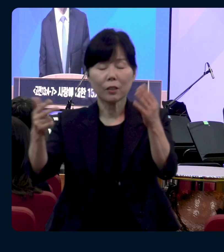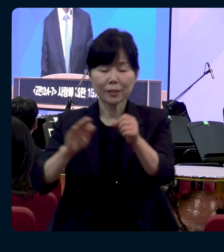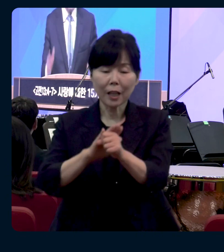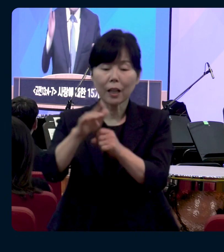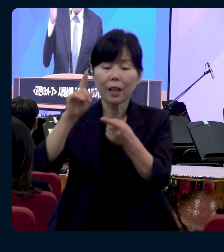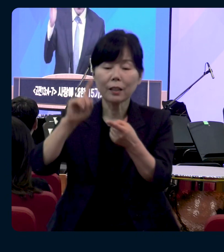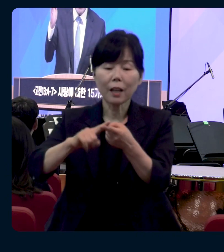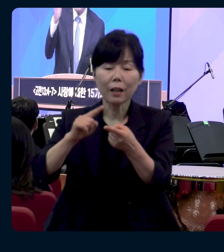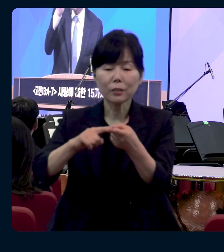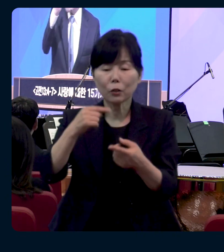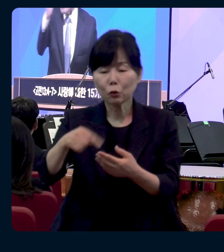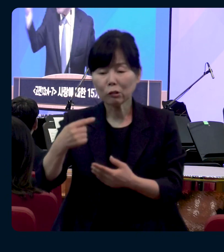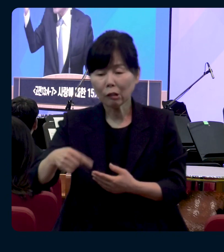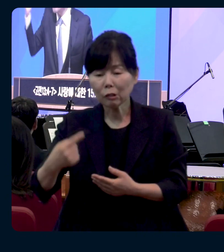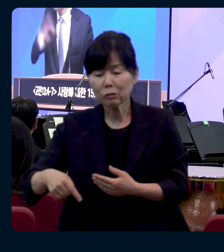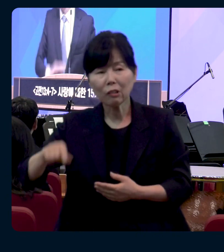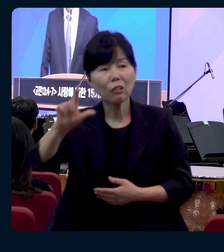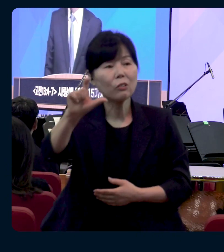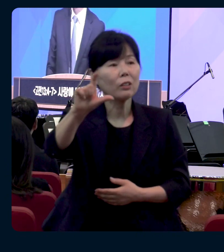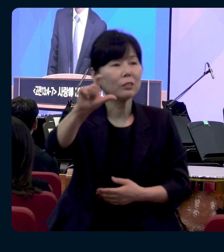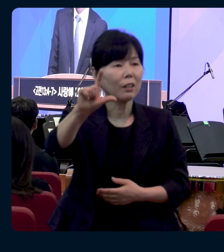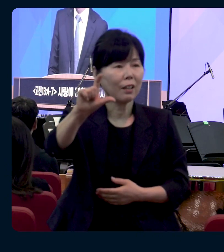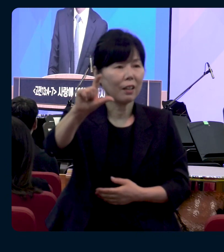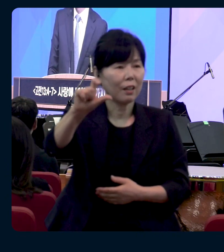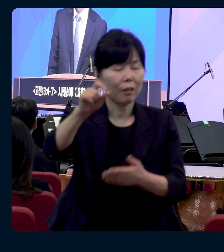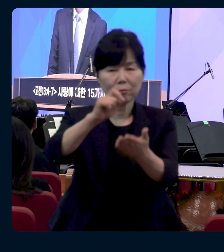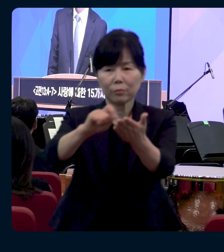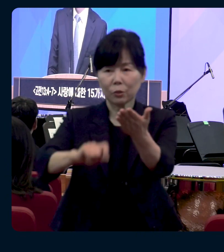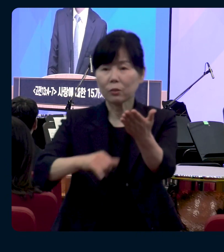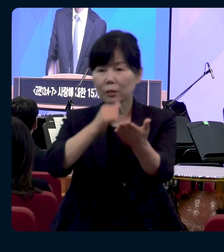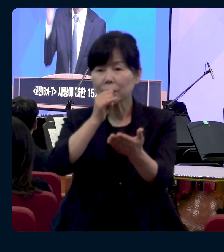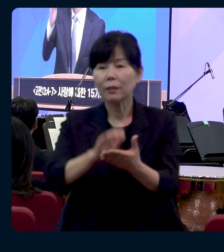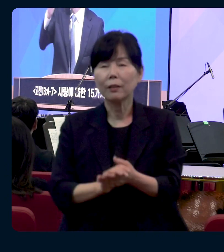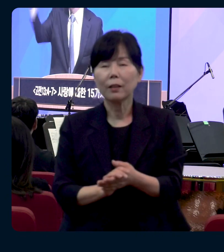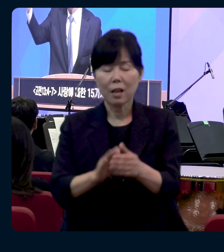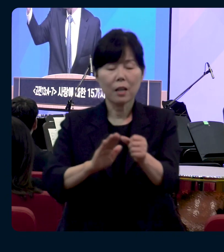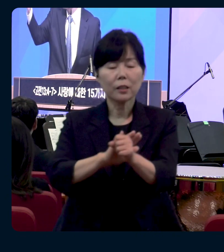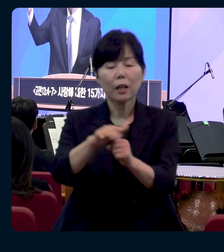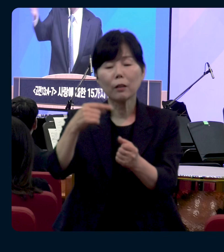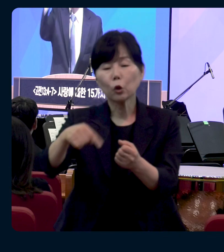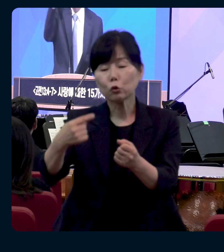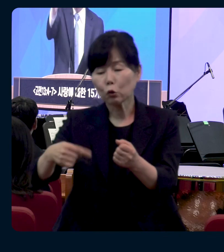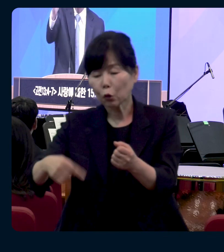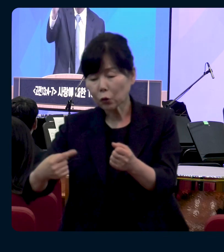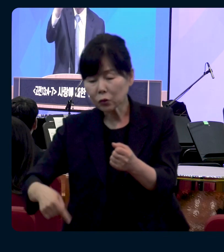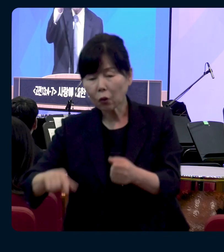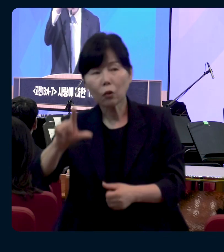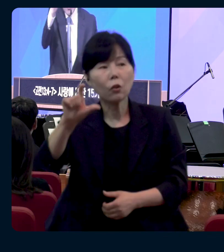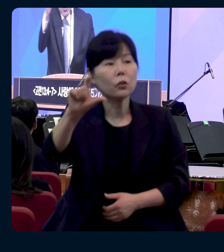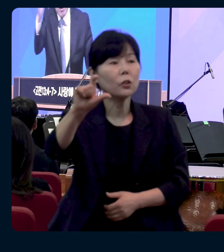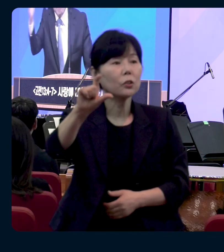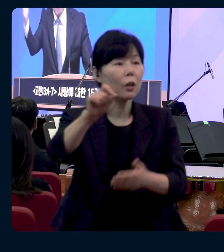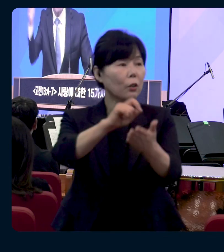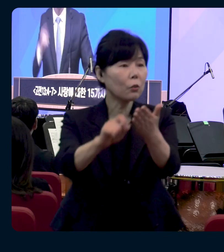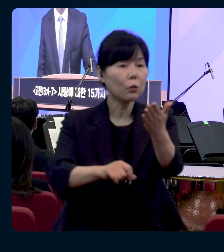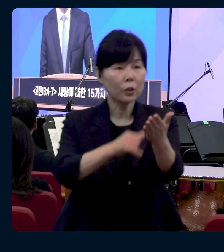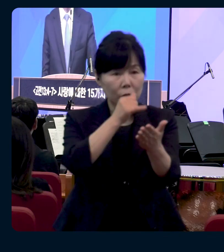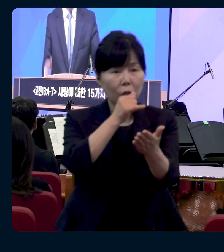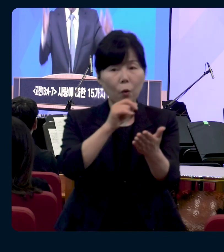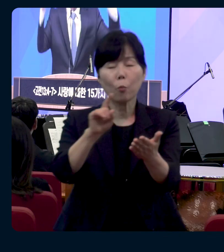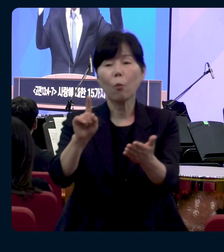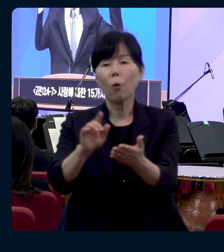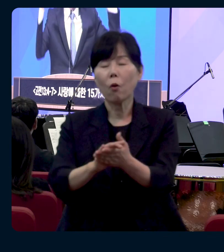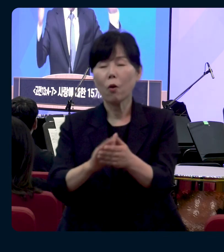하면서 15가지로 쫙 정의하는 게 나옵니다. 사랑은 이런 것이다 하면서 15가지로 쫙 정의하는데,